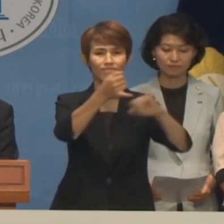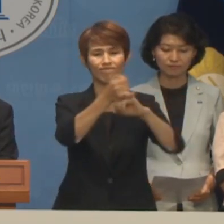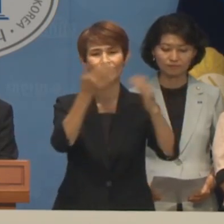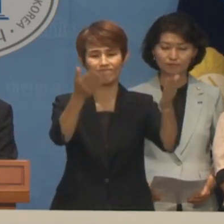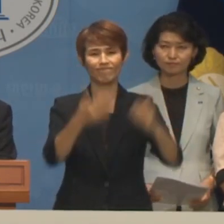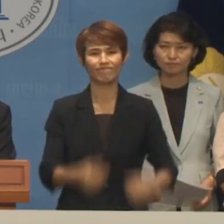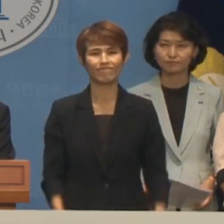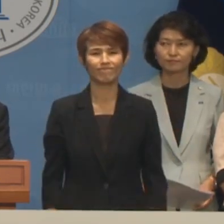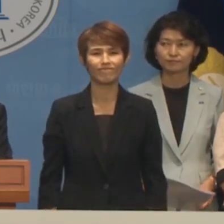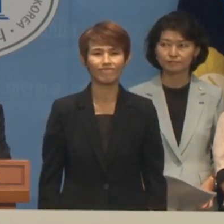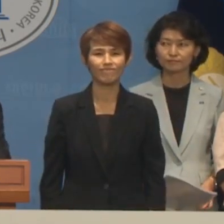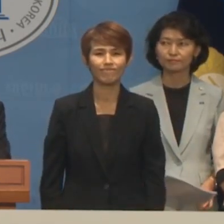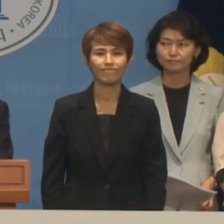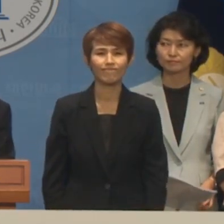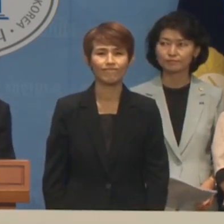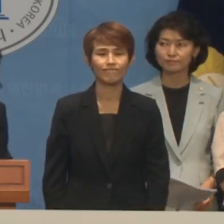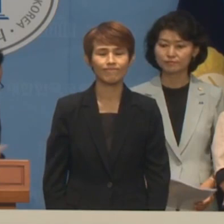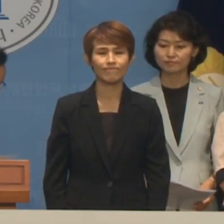약속드립니다. 감사합니다.